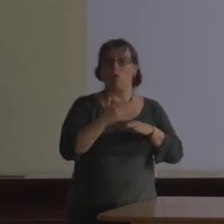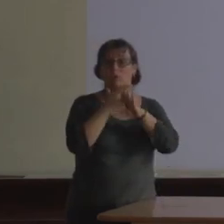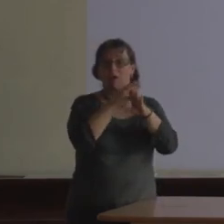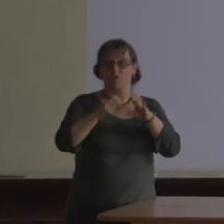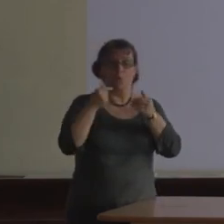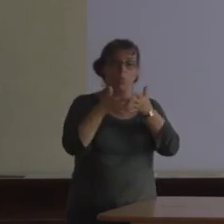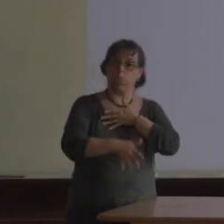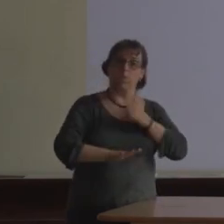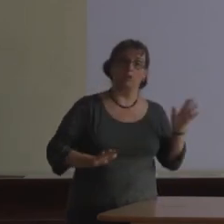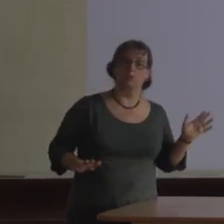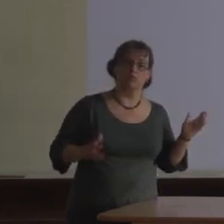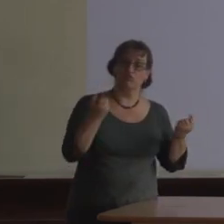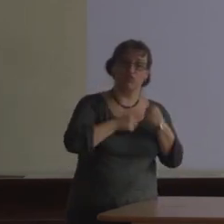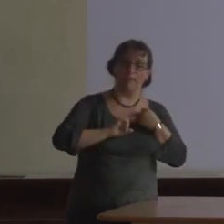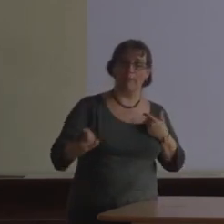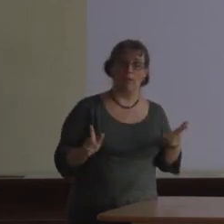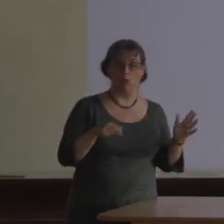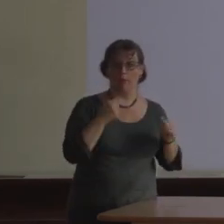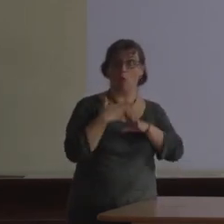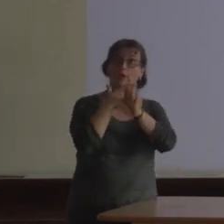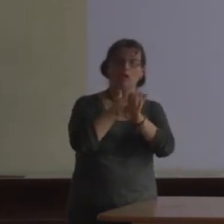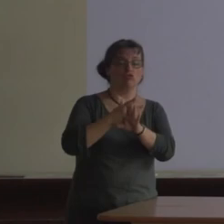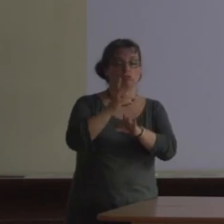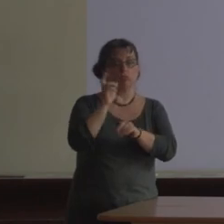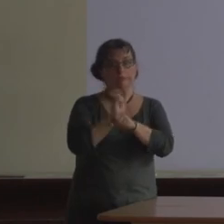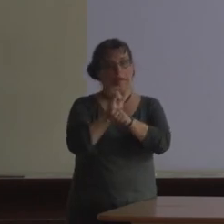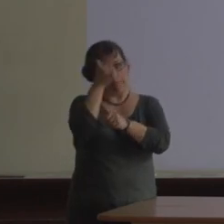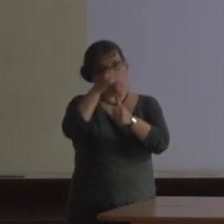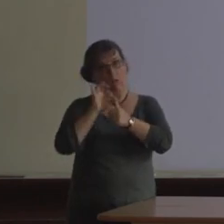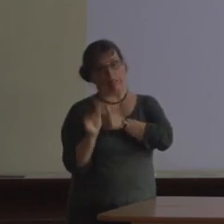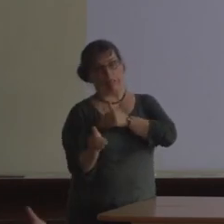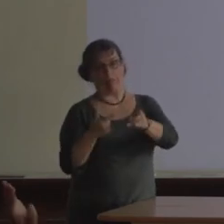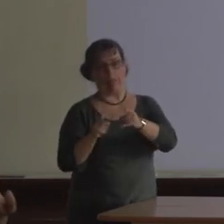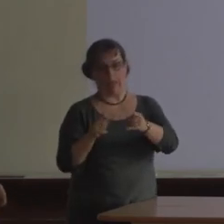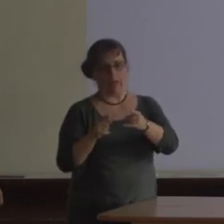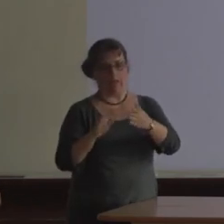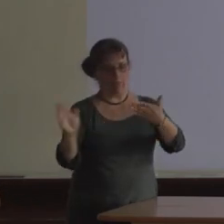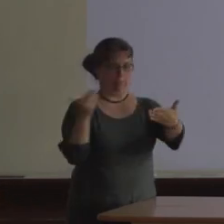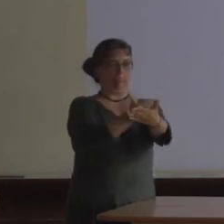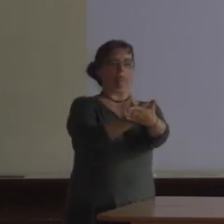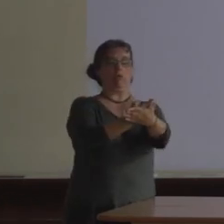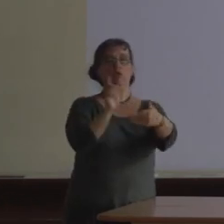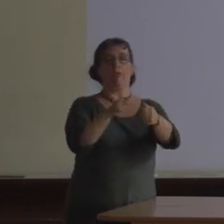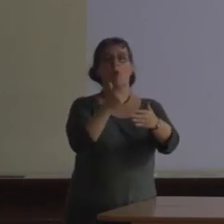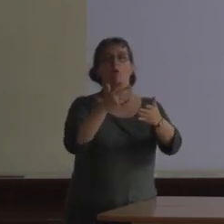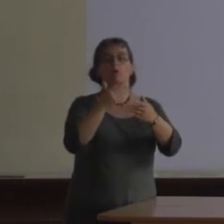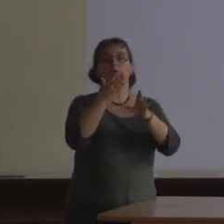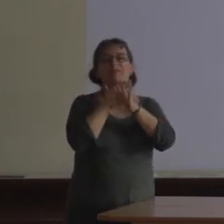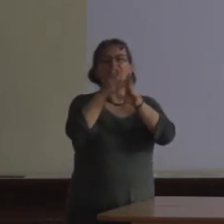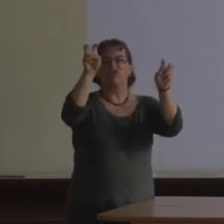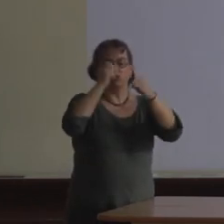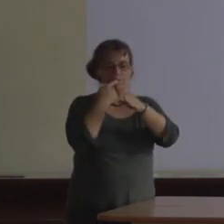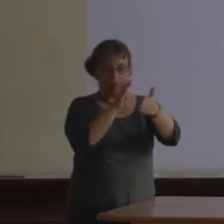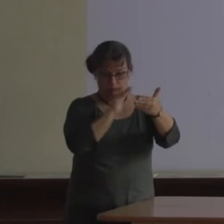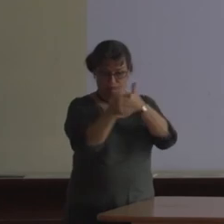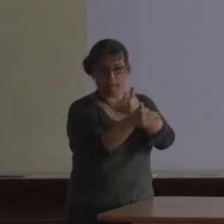Donc la question, ça va être est-ce qu'il t'offre des méthodes ou des attributs que tu peux toi inspecter de l'extérieur.